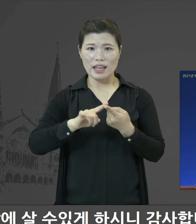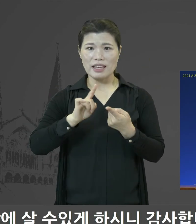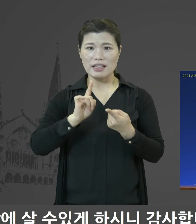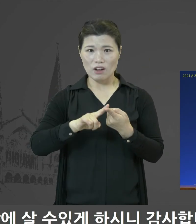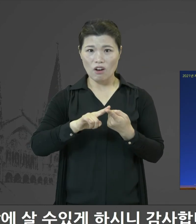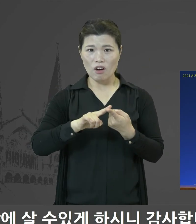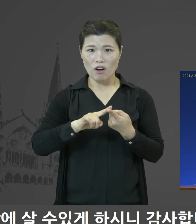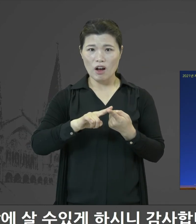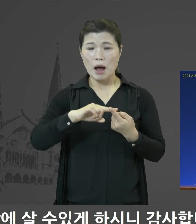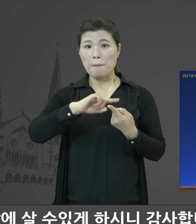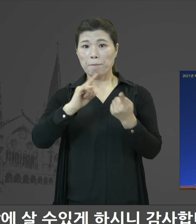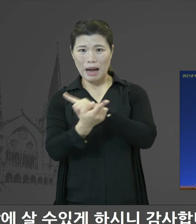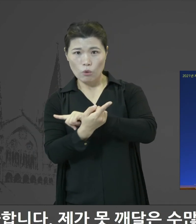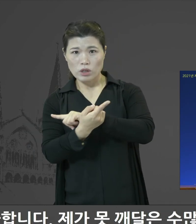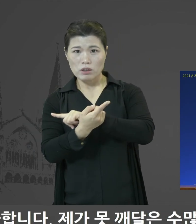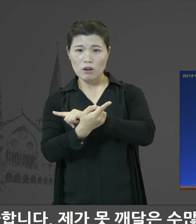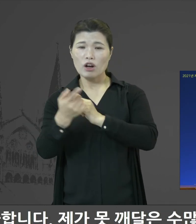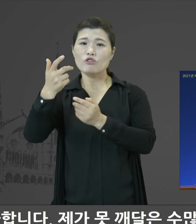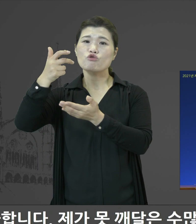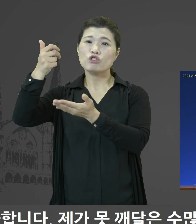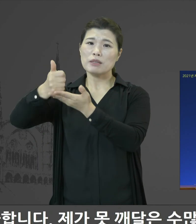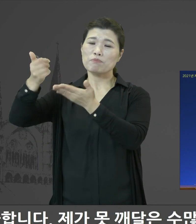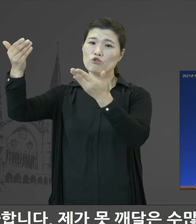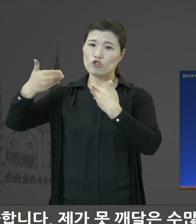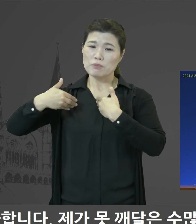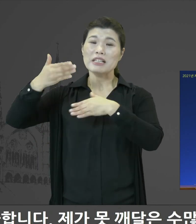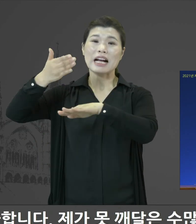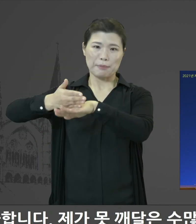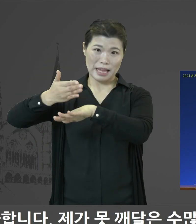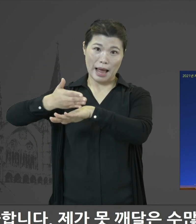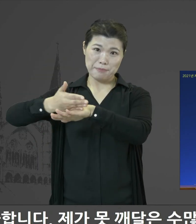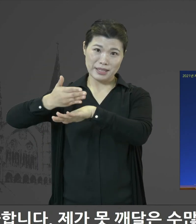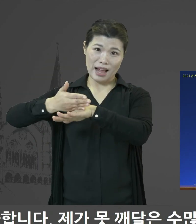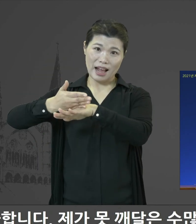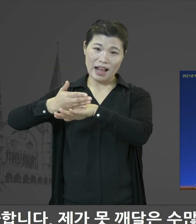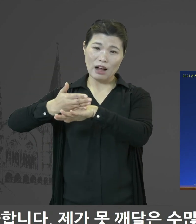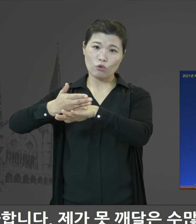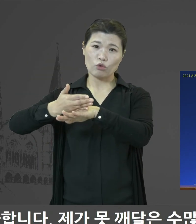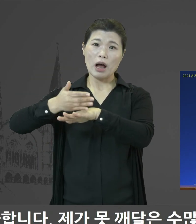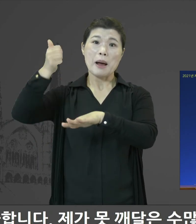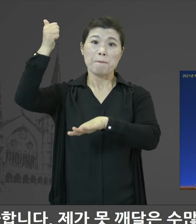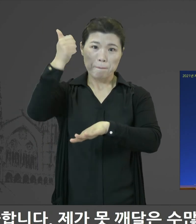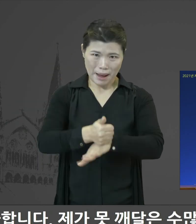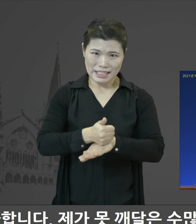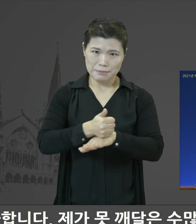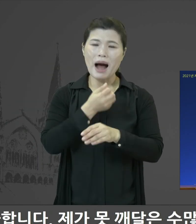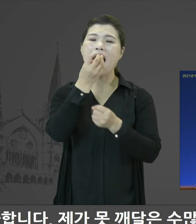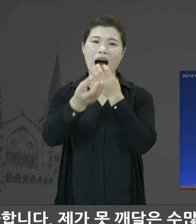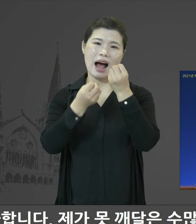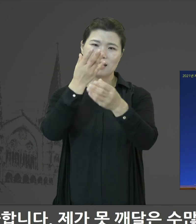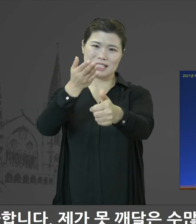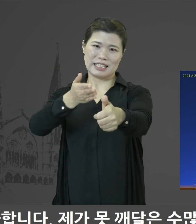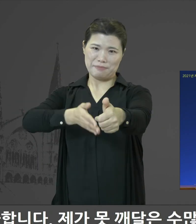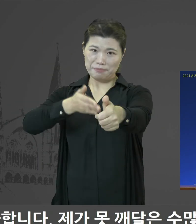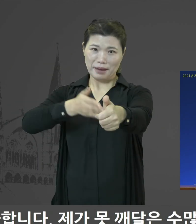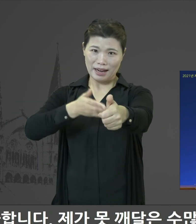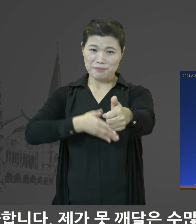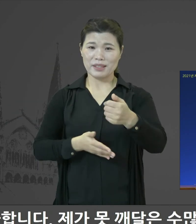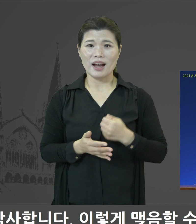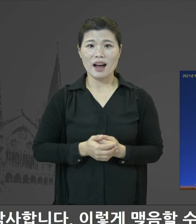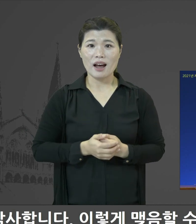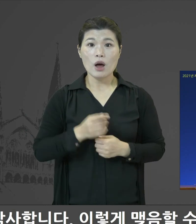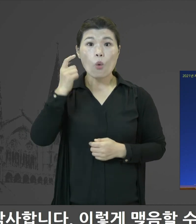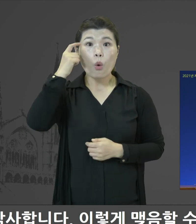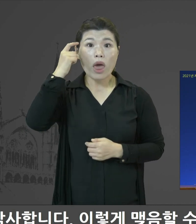주님 고맙습니다. 여러분, 이렇게 매짐할 수 있기를 바랍니다. 그럴 수 우리는 있습니다. 왜?